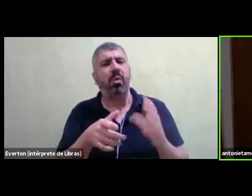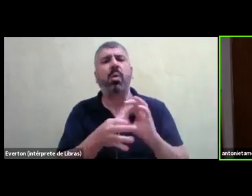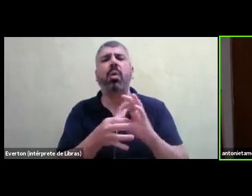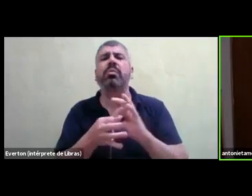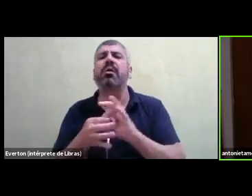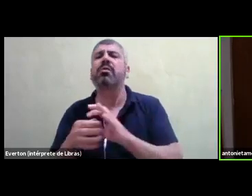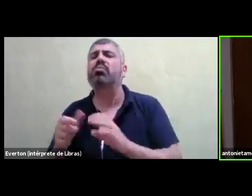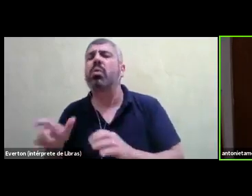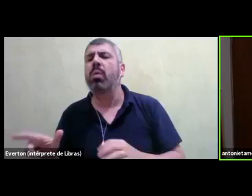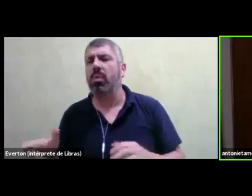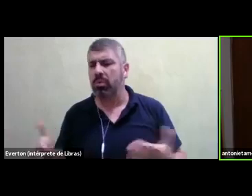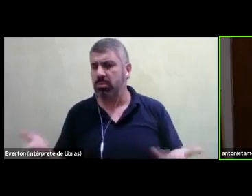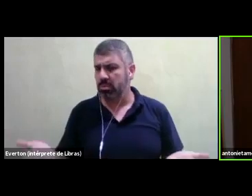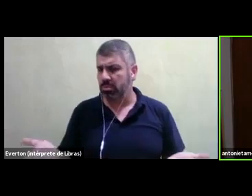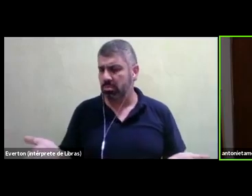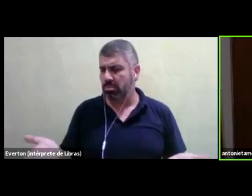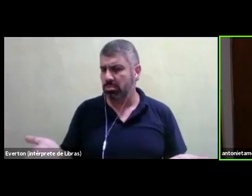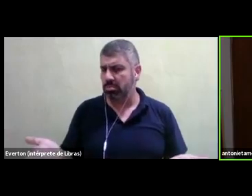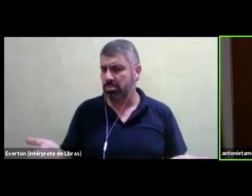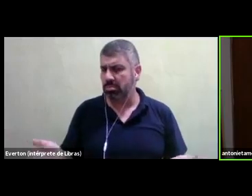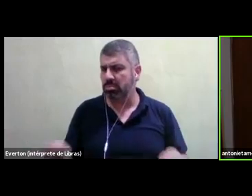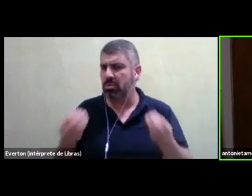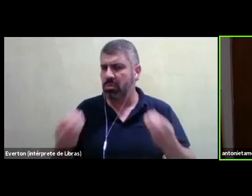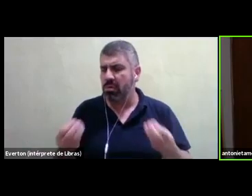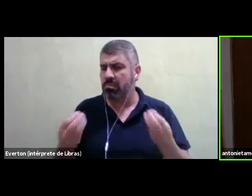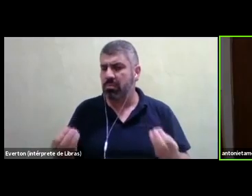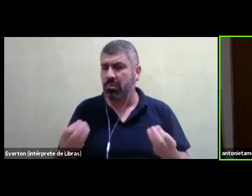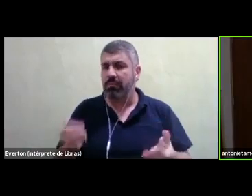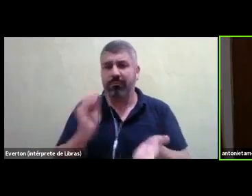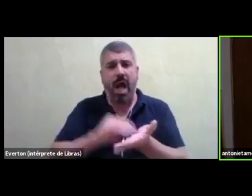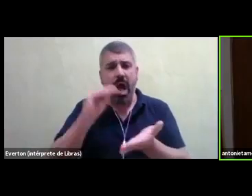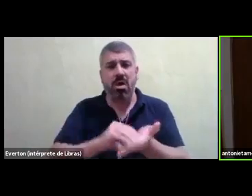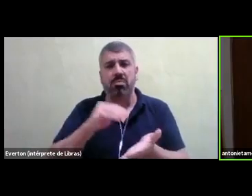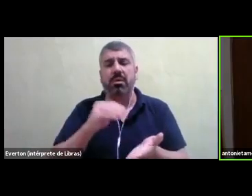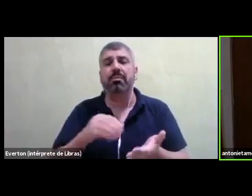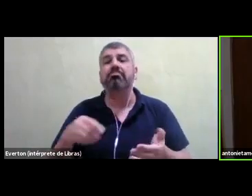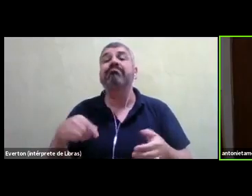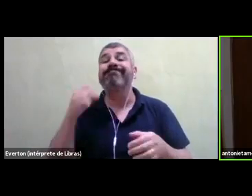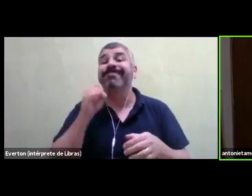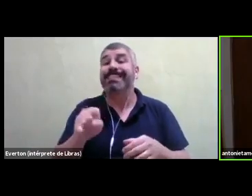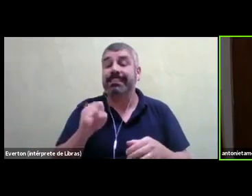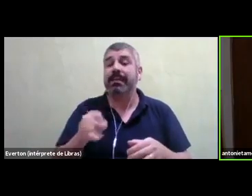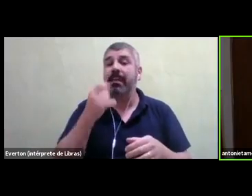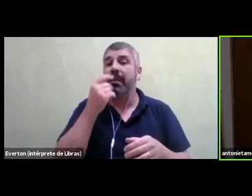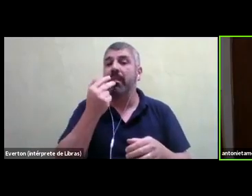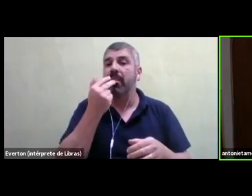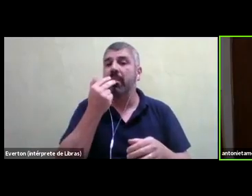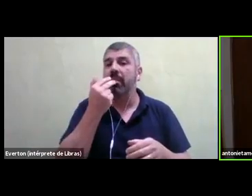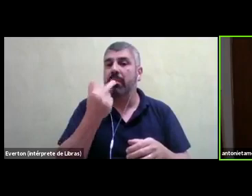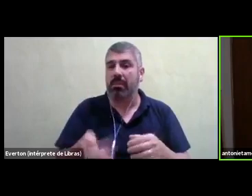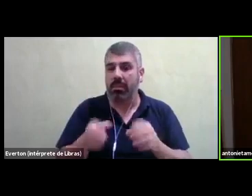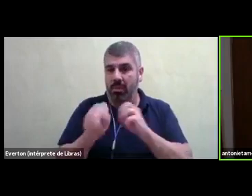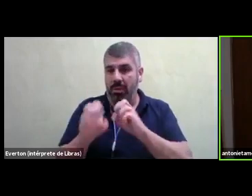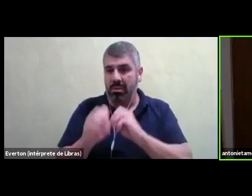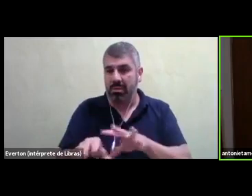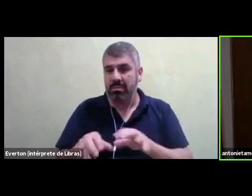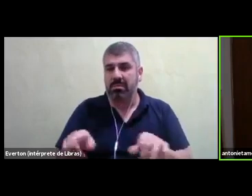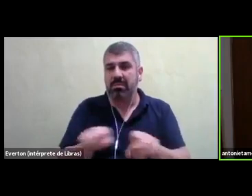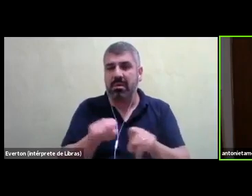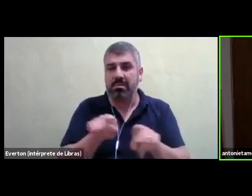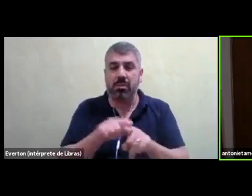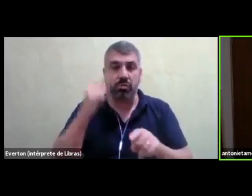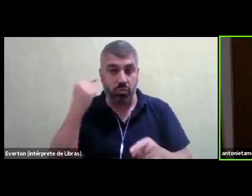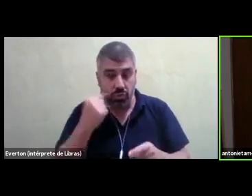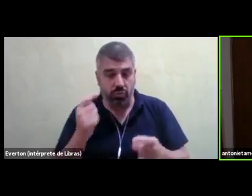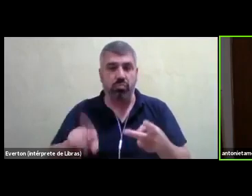falaremos, embora nos cause um certo desconforto, sobre a educação bilíngue indígena e a educação bilíngue para